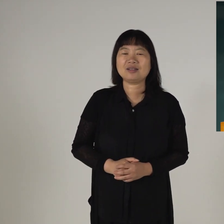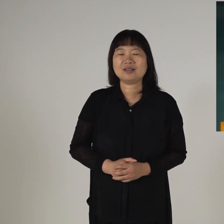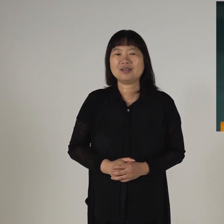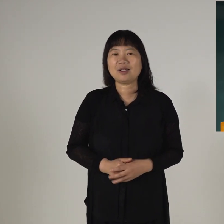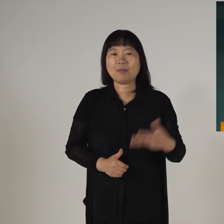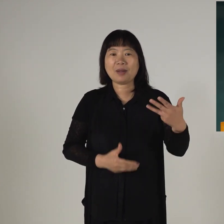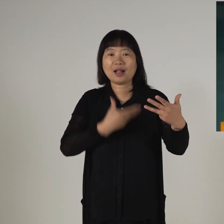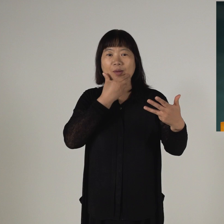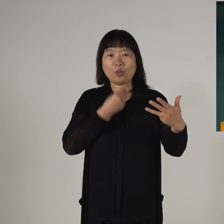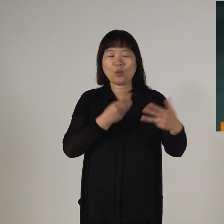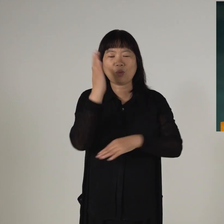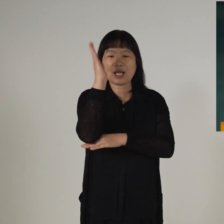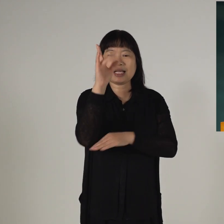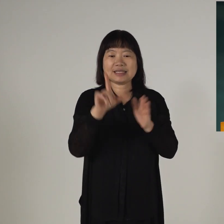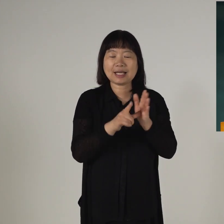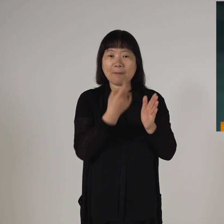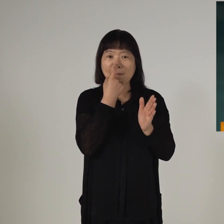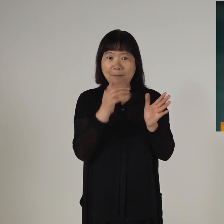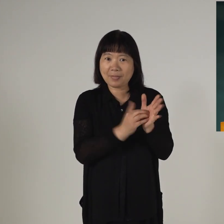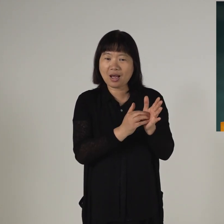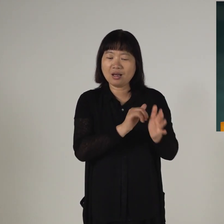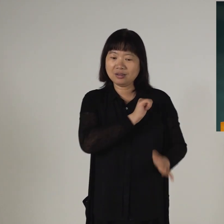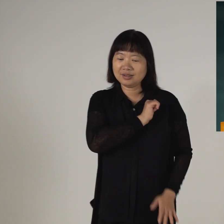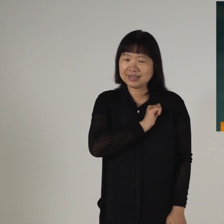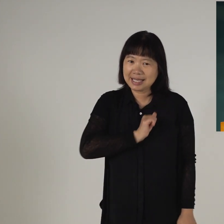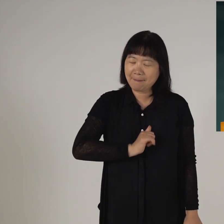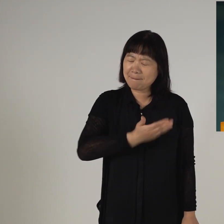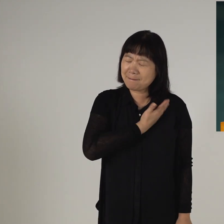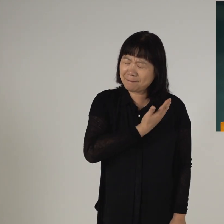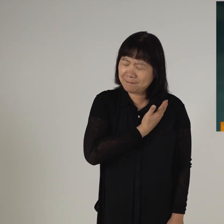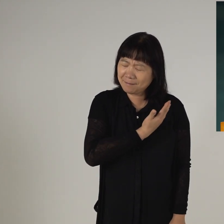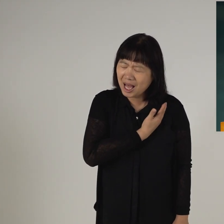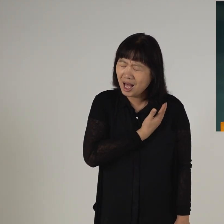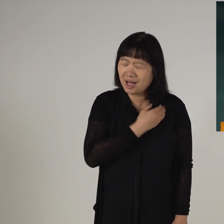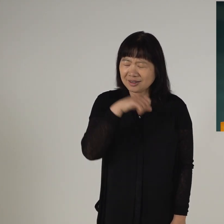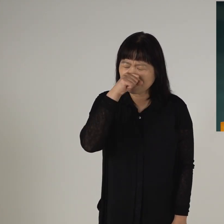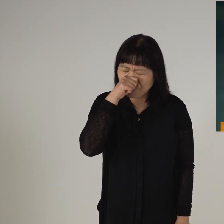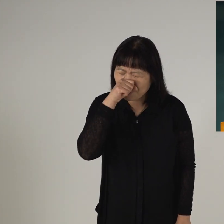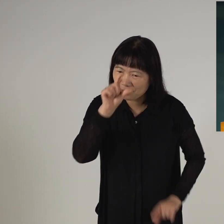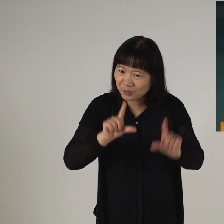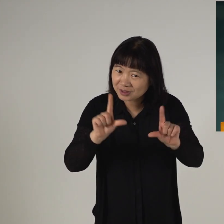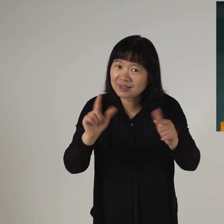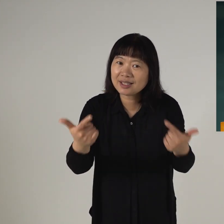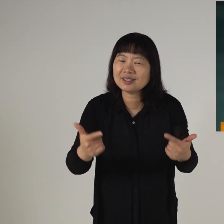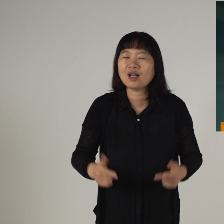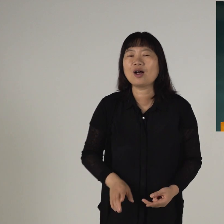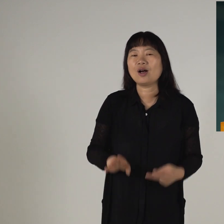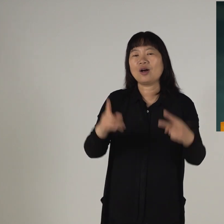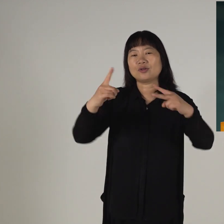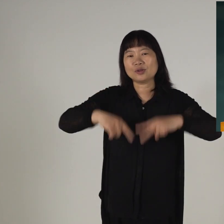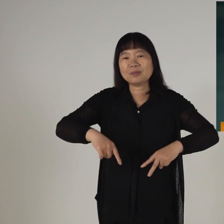팔복 시간에 배웠죠? 그러면 참는 게 선이 아니에요. 2배 보복을 해주는